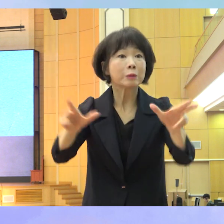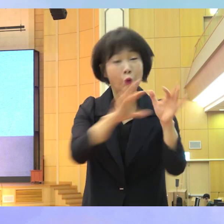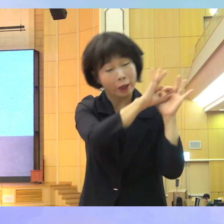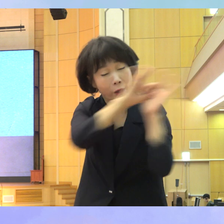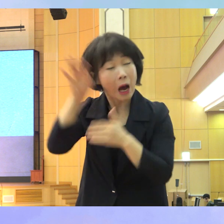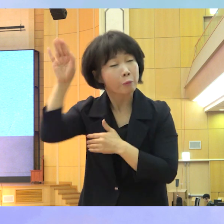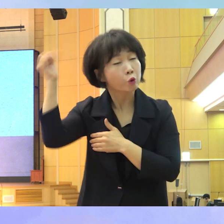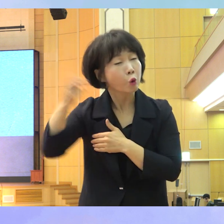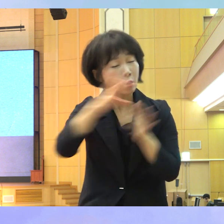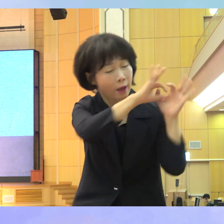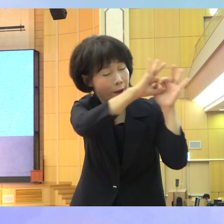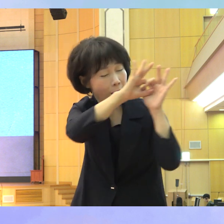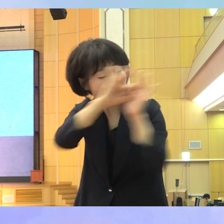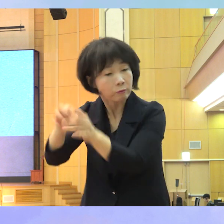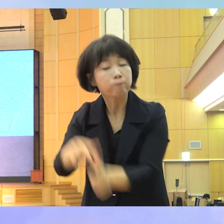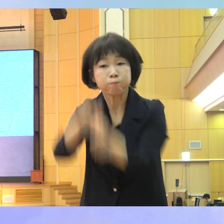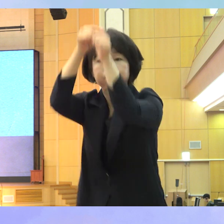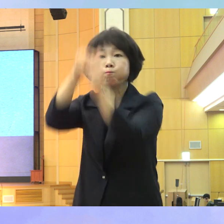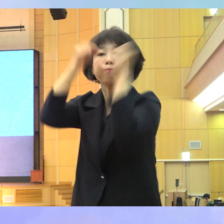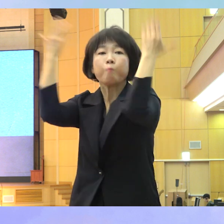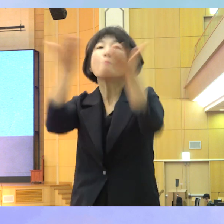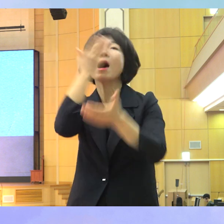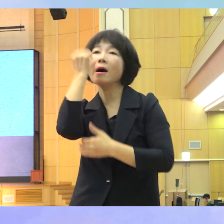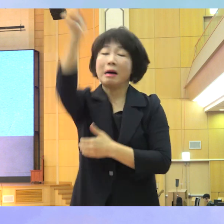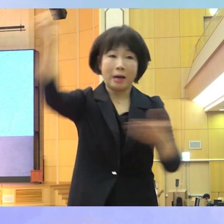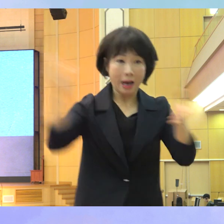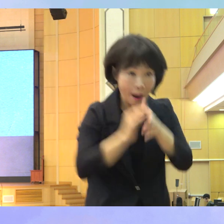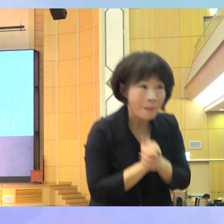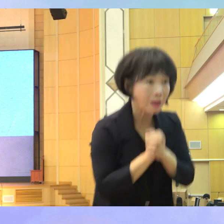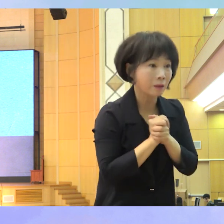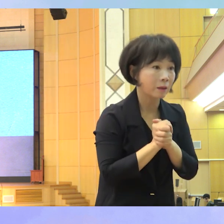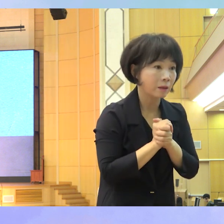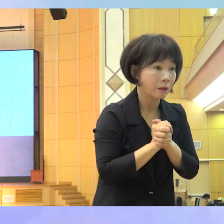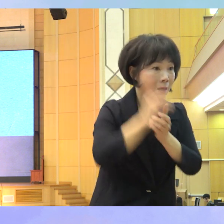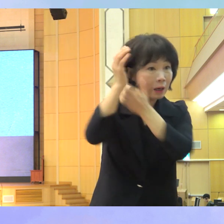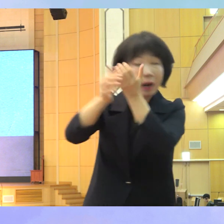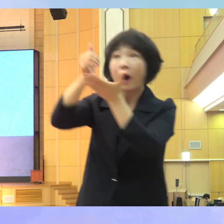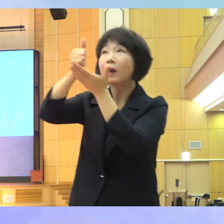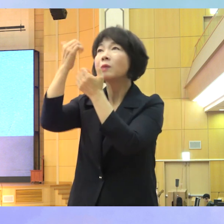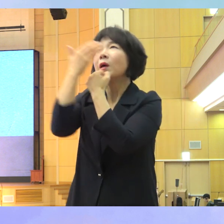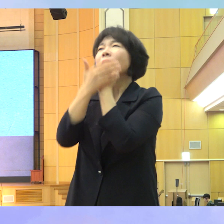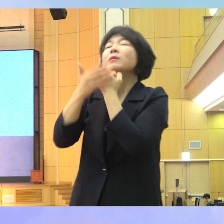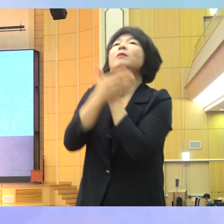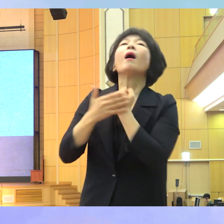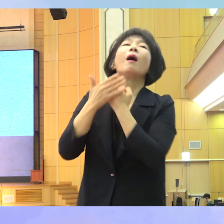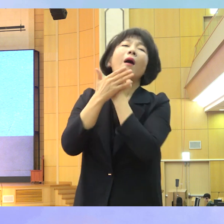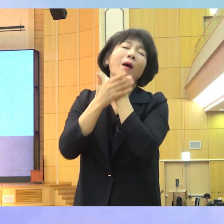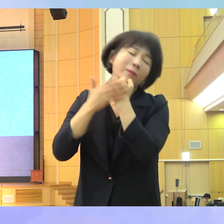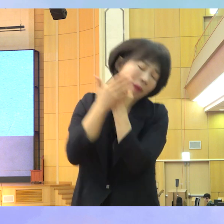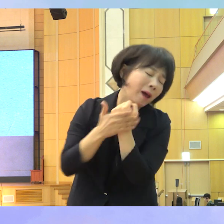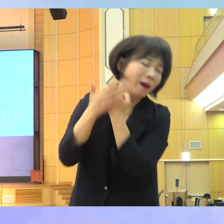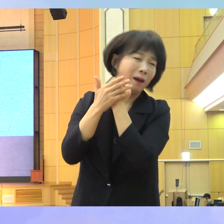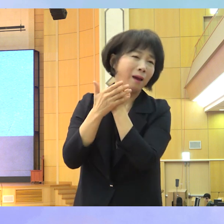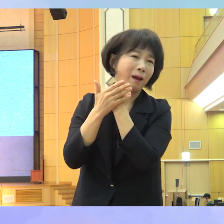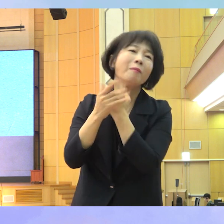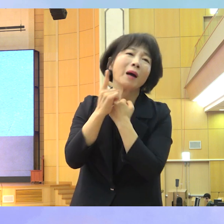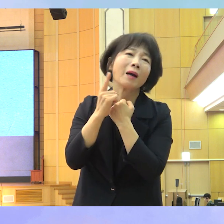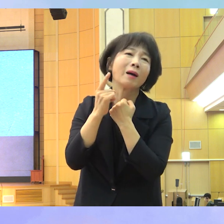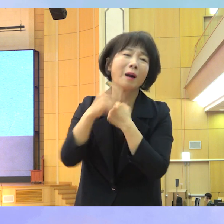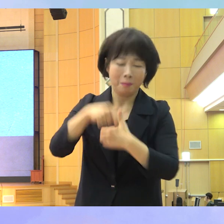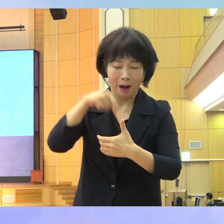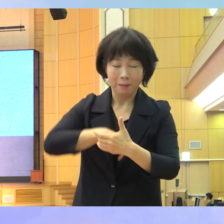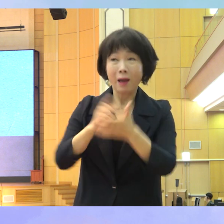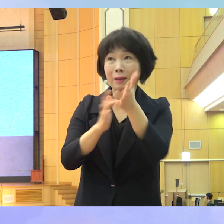계시고 앞으로도 건지실 것이다. 이게 하나님의 은혜라는 거예요. 그러니까 우리가